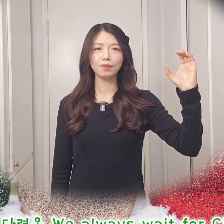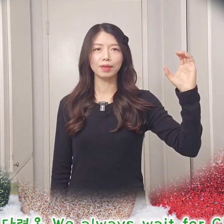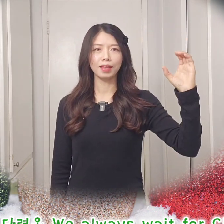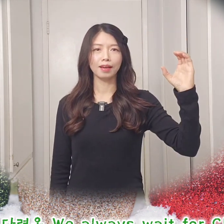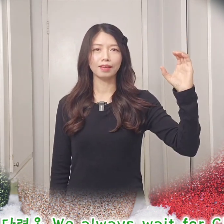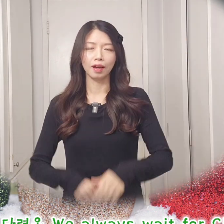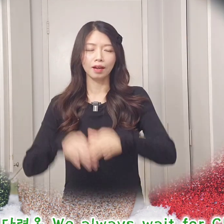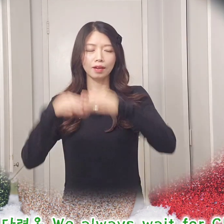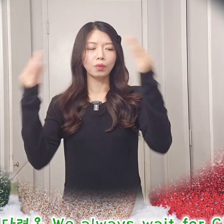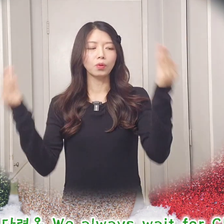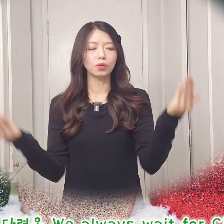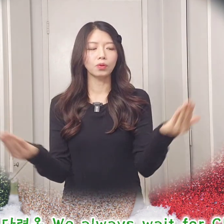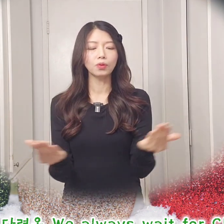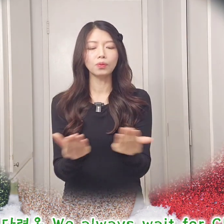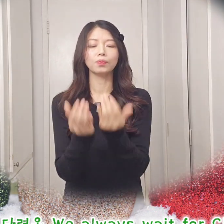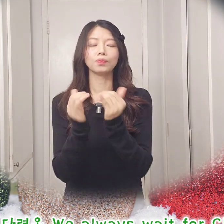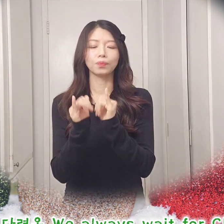됩니다. 모두